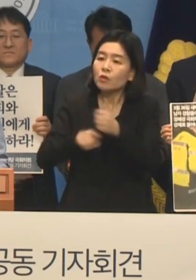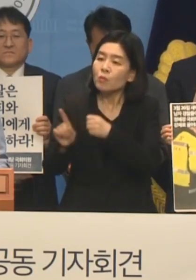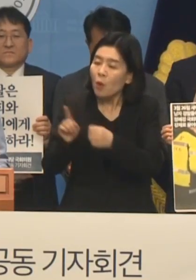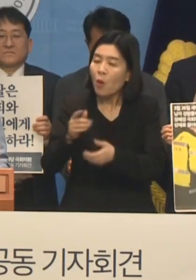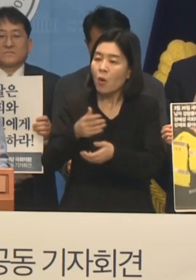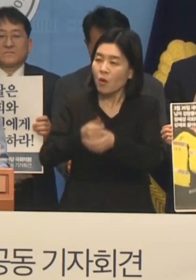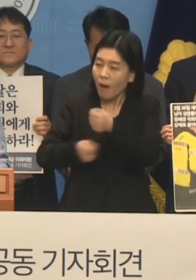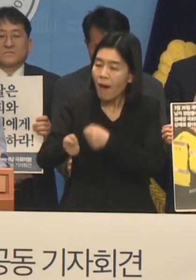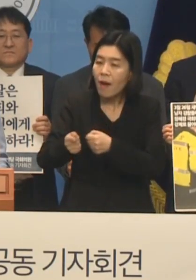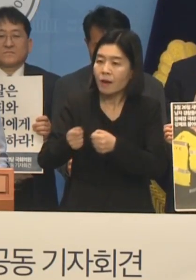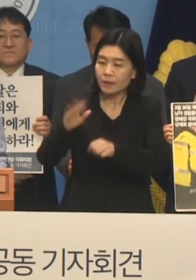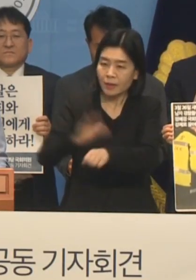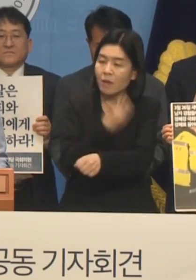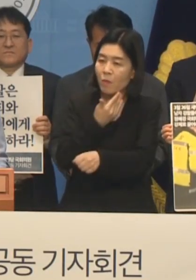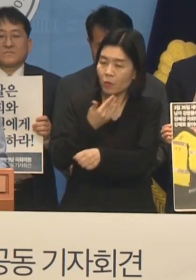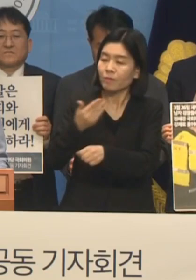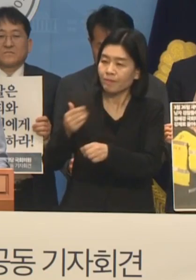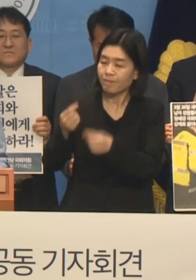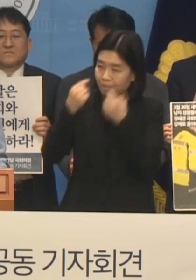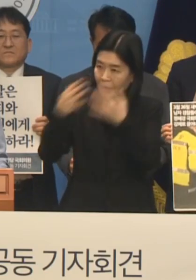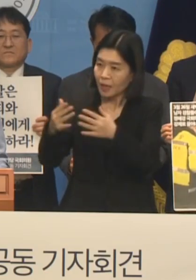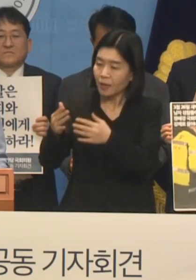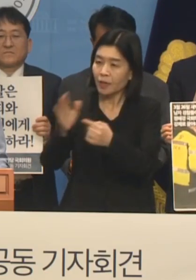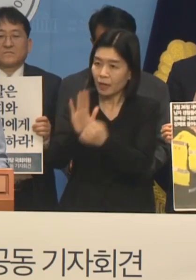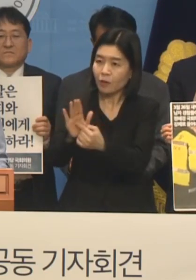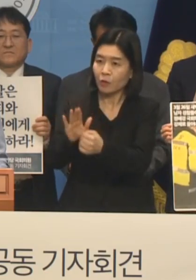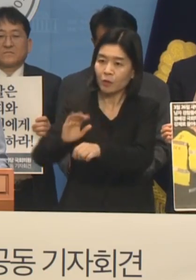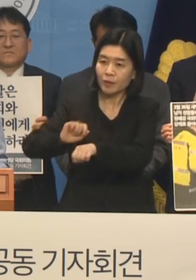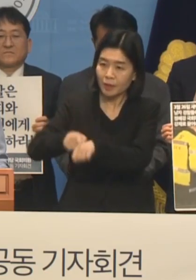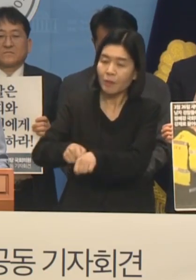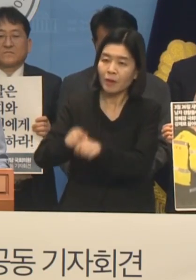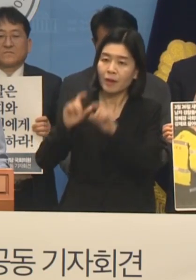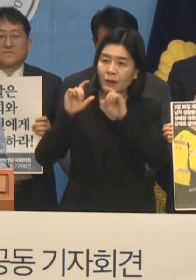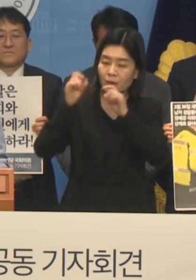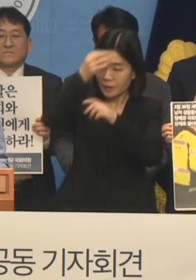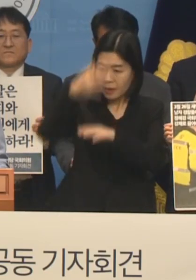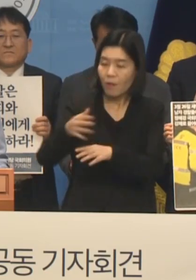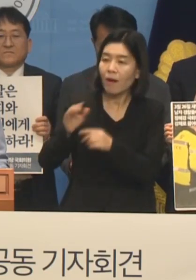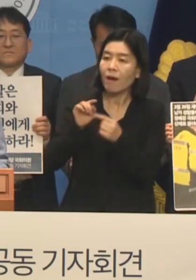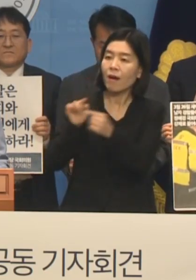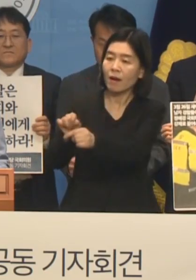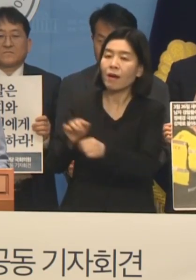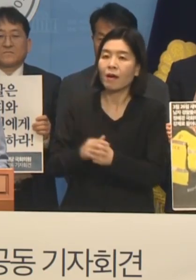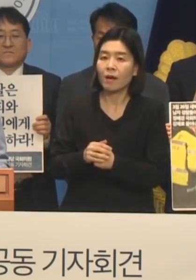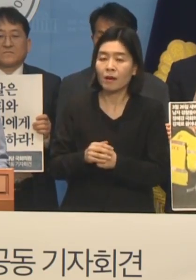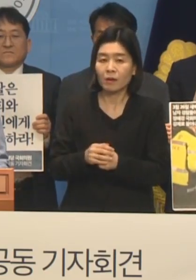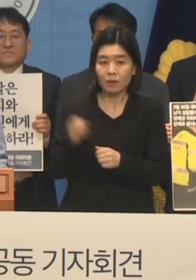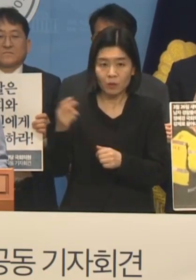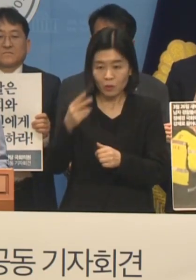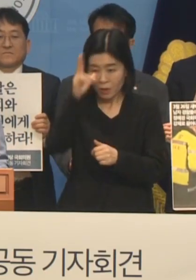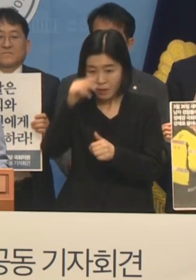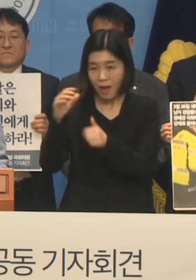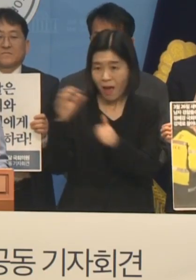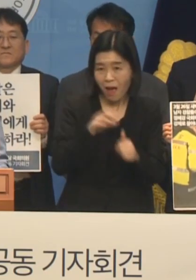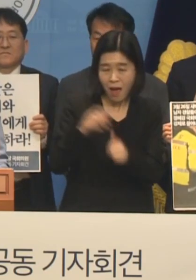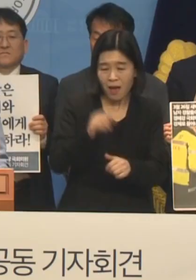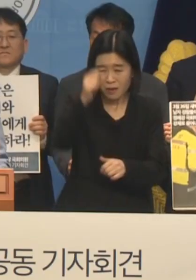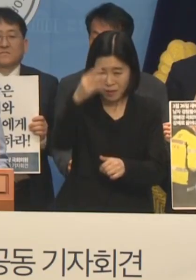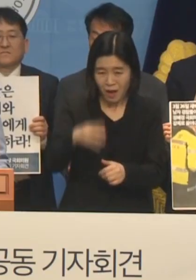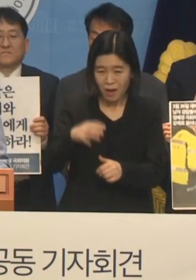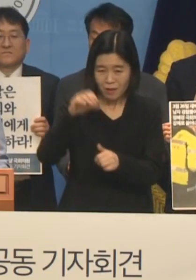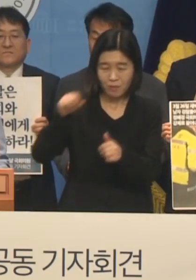사과하라. 하나, 경찰은 상습적이고 폭력적인 강경 진압의 재발 방지 자구책을